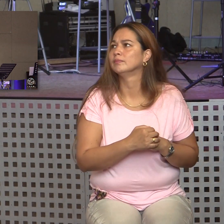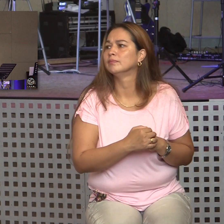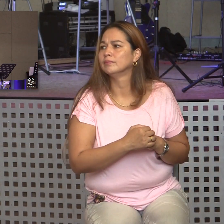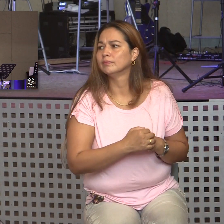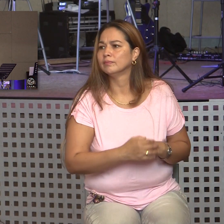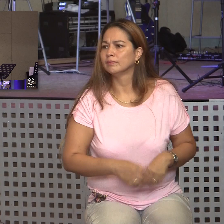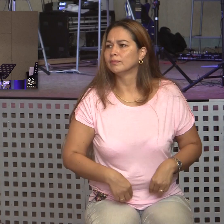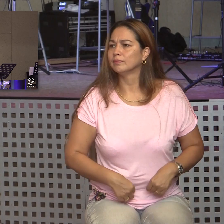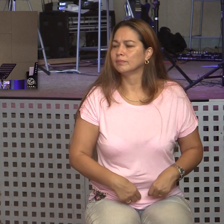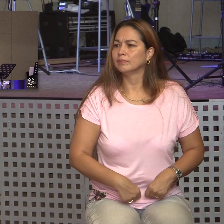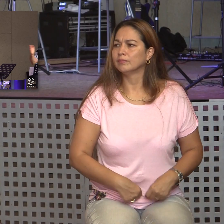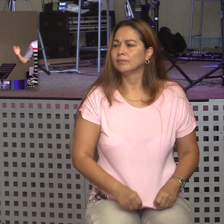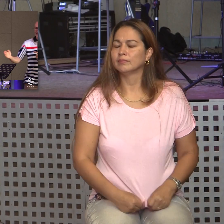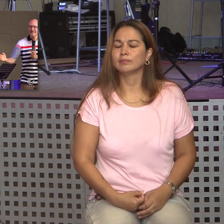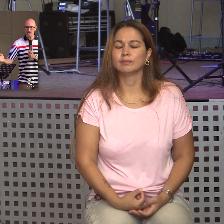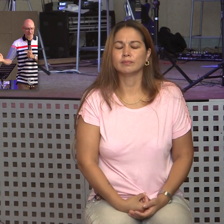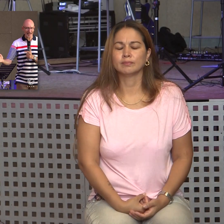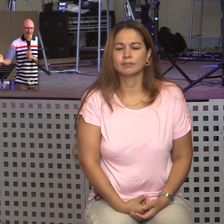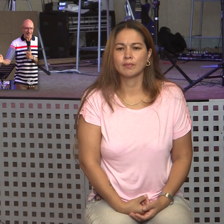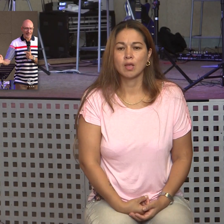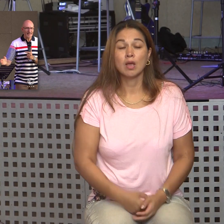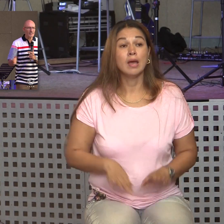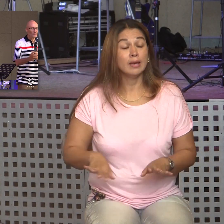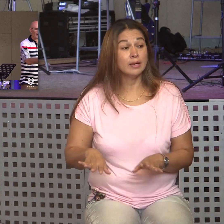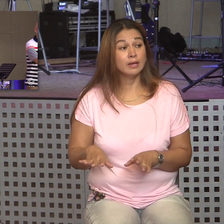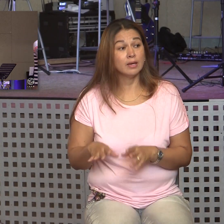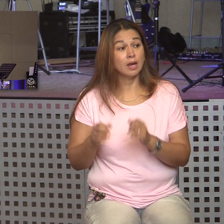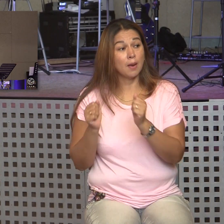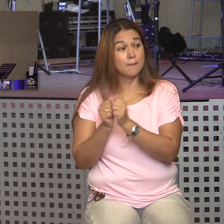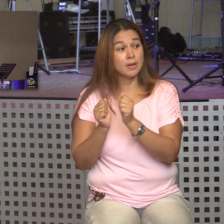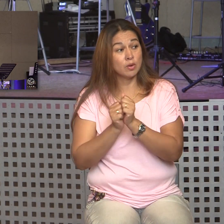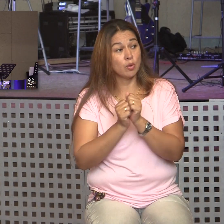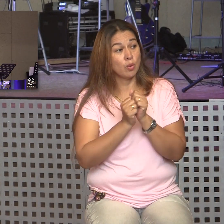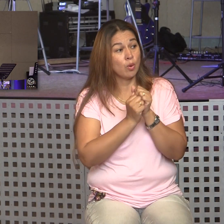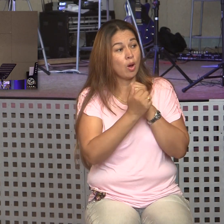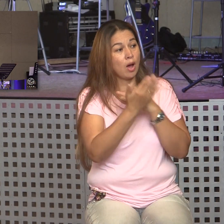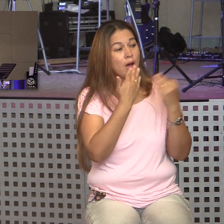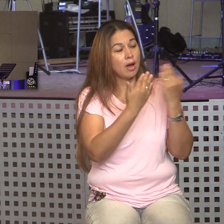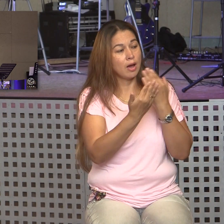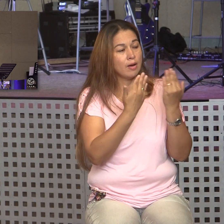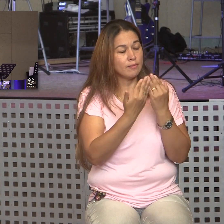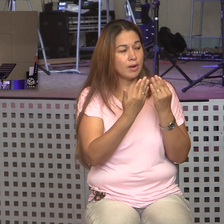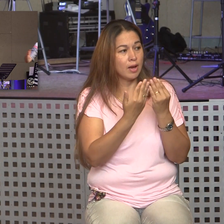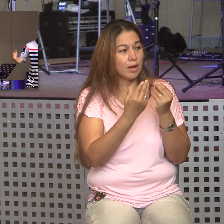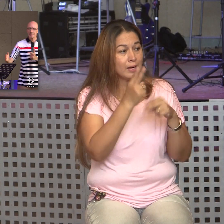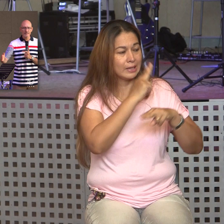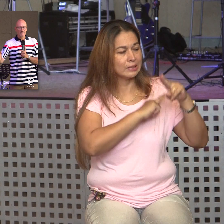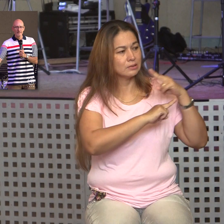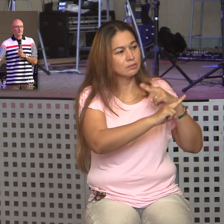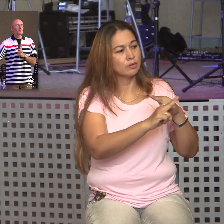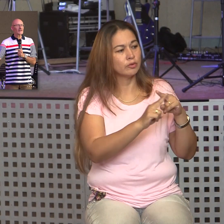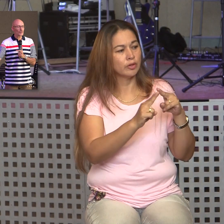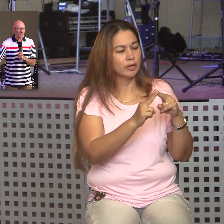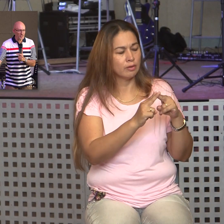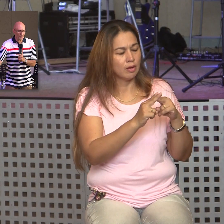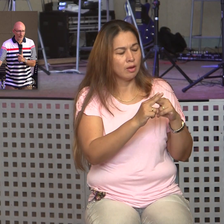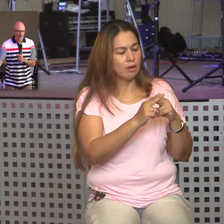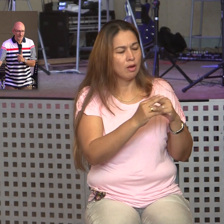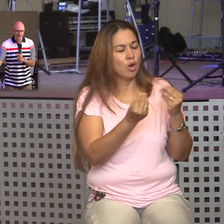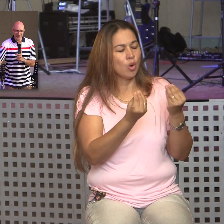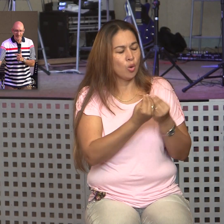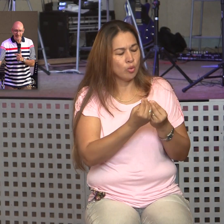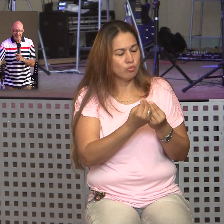No estoy hablando ni una cosa ni otra, ni un legalismo, ni un